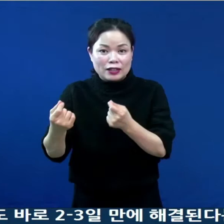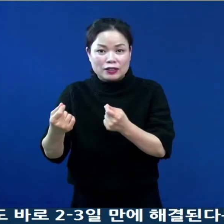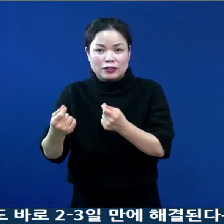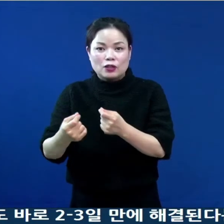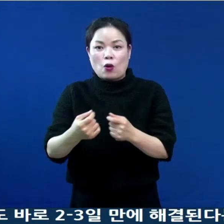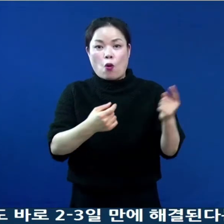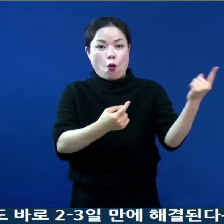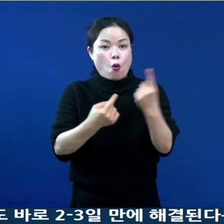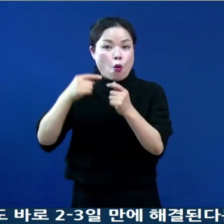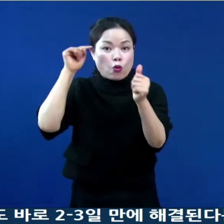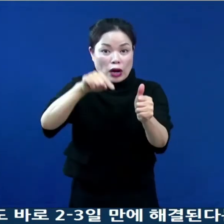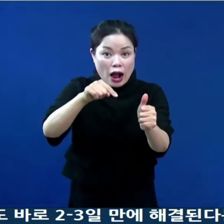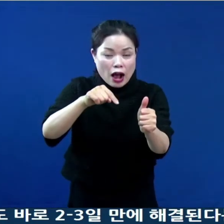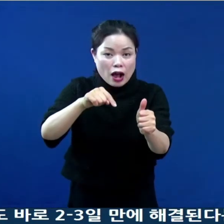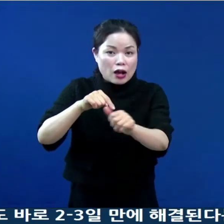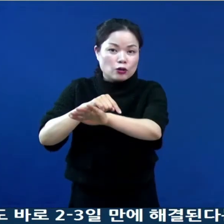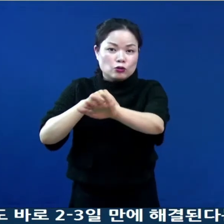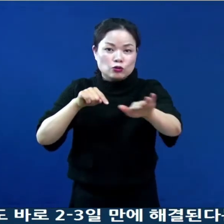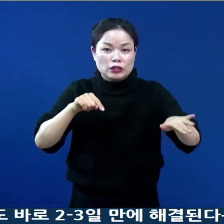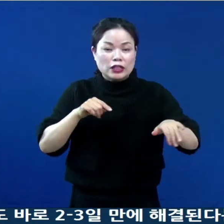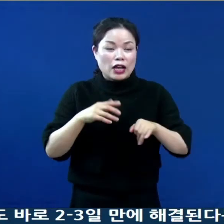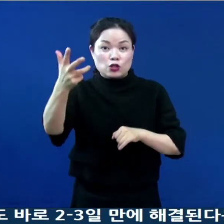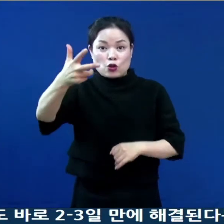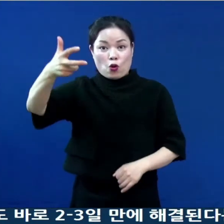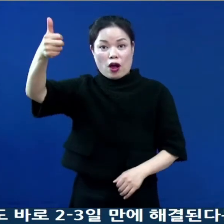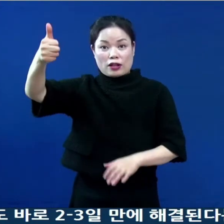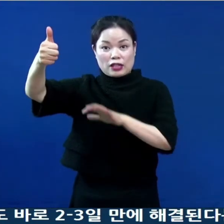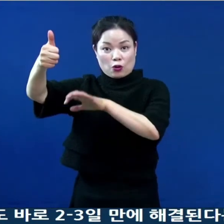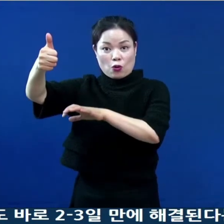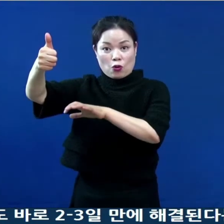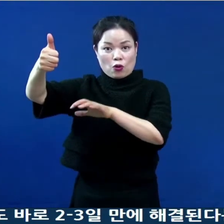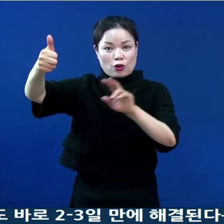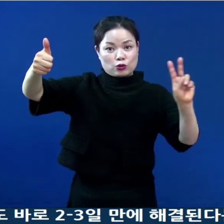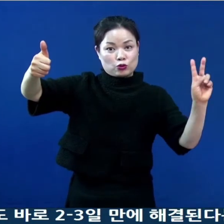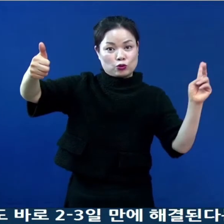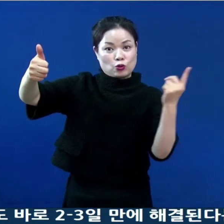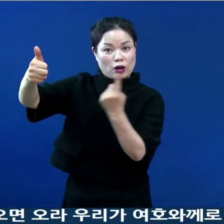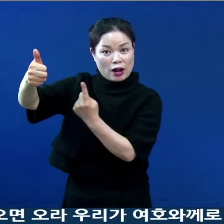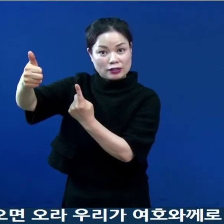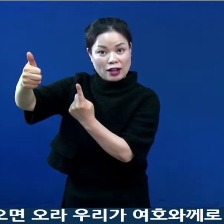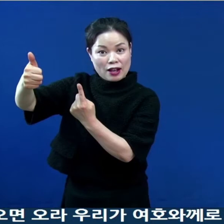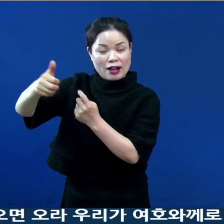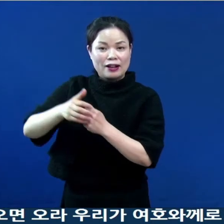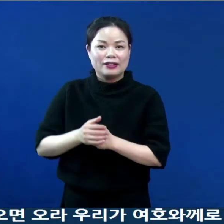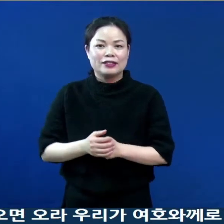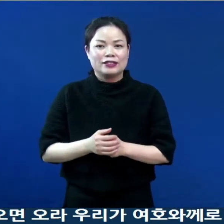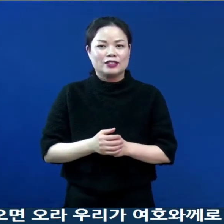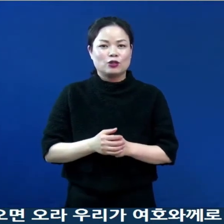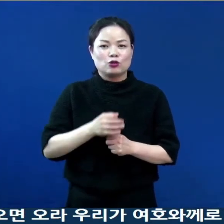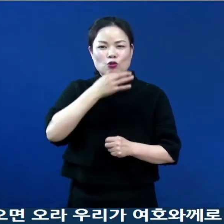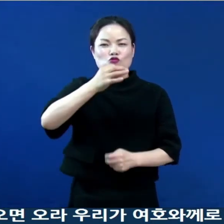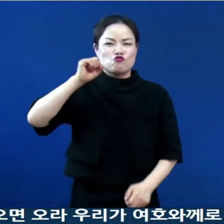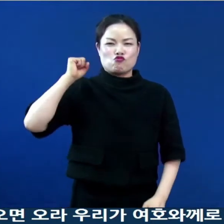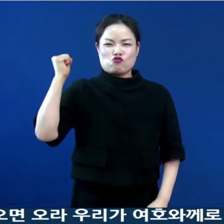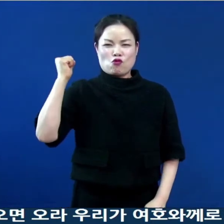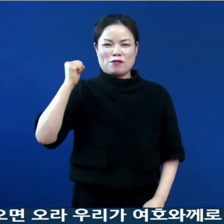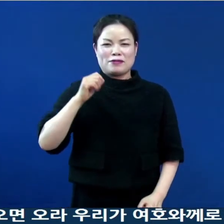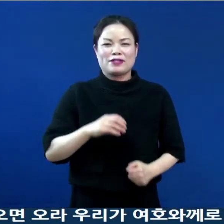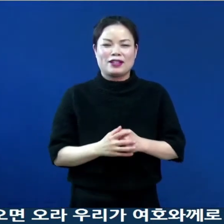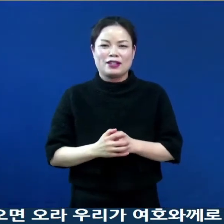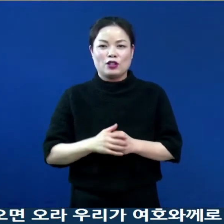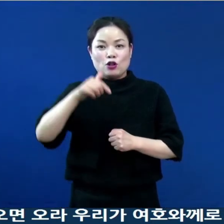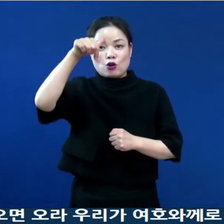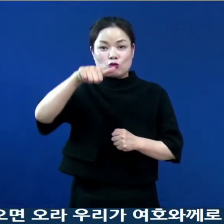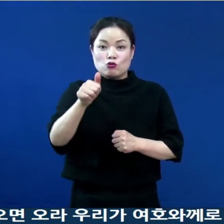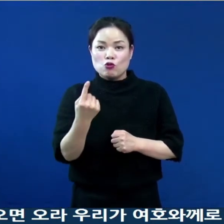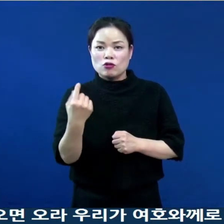오라 우리가 여호와께로 돌아가자. 이것도 구호입니다. 이